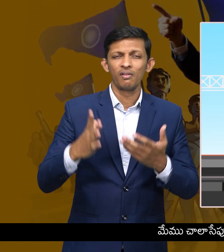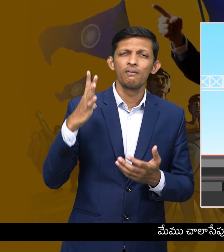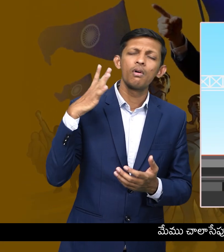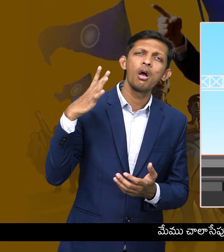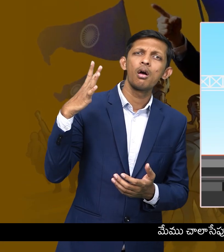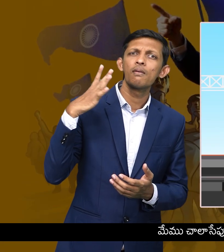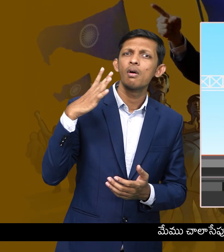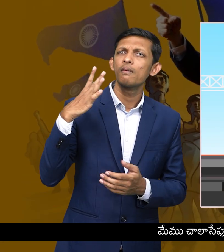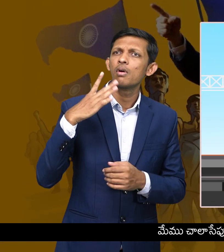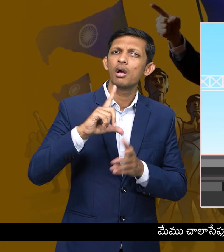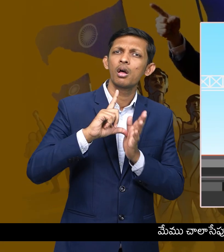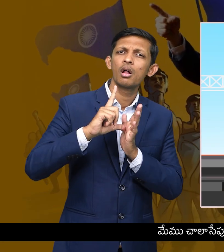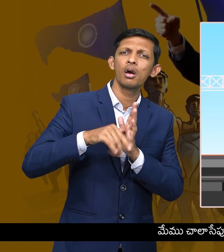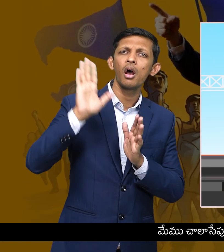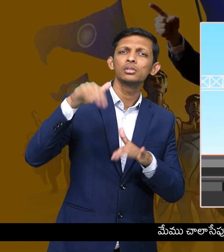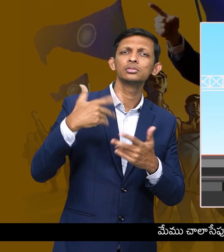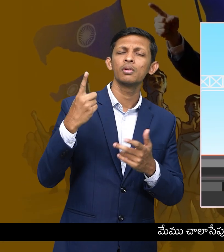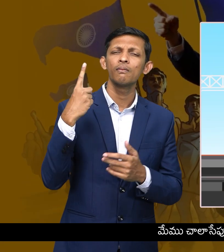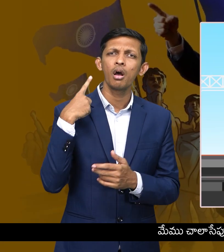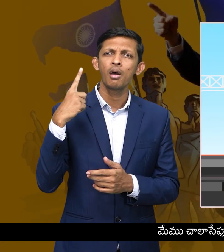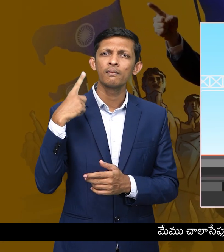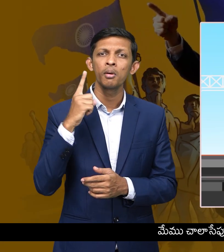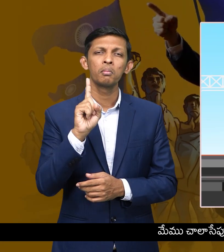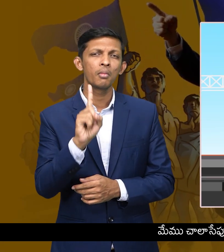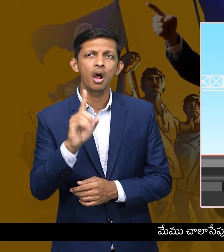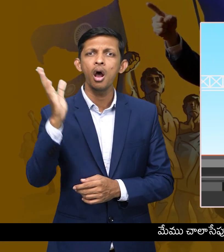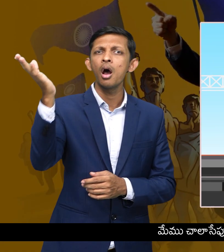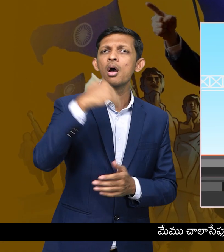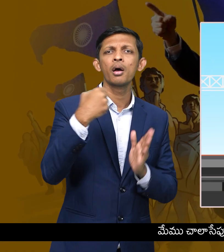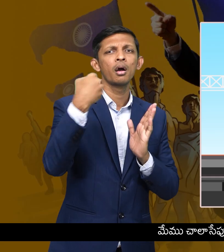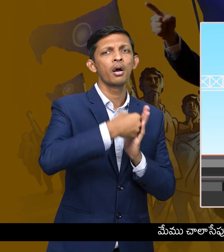మేము చాలాసేపు వేచి ఉన్నాం, కానీ ఎవరూ రాలేదు.